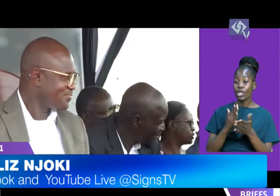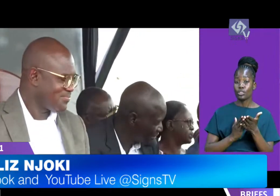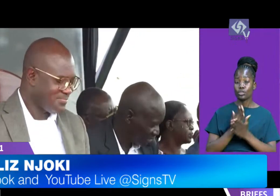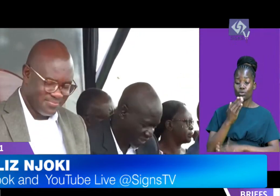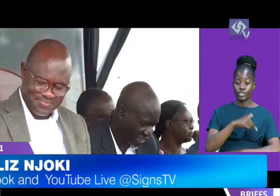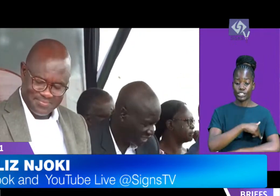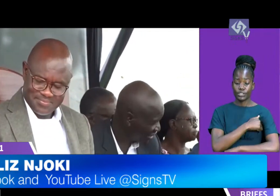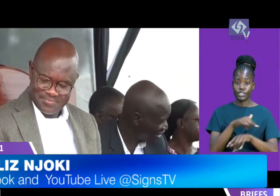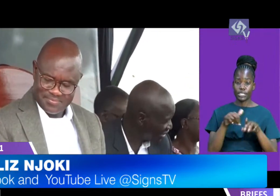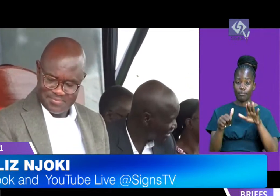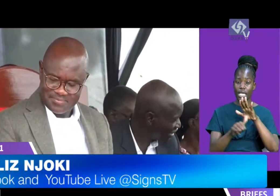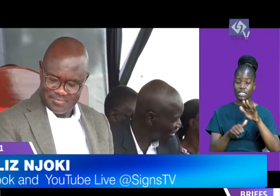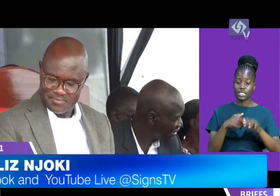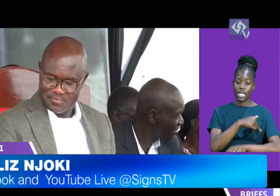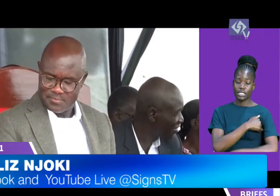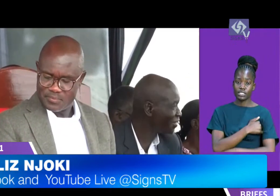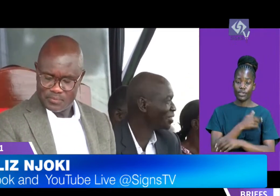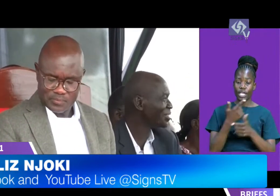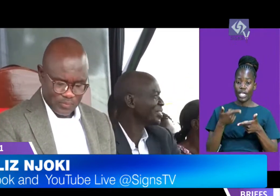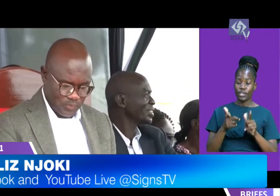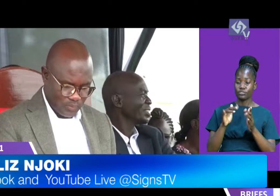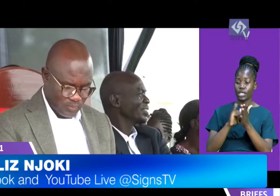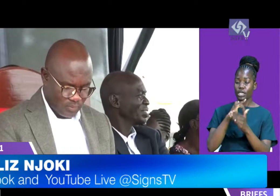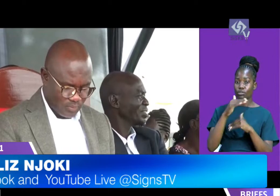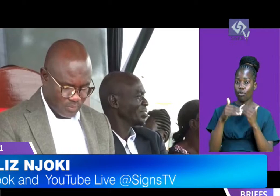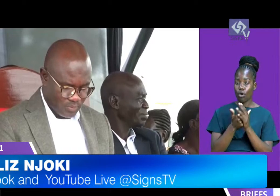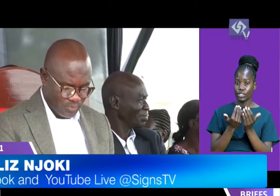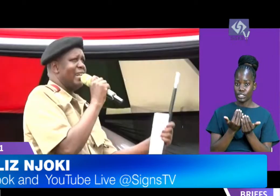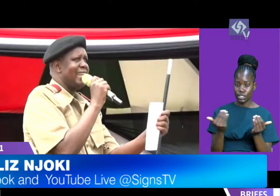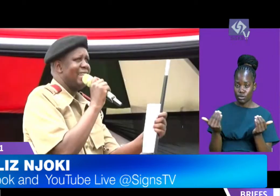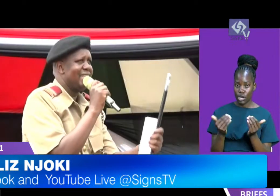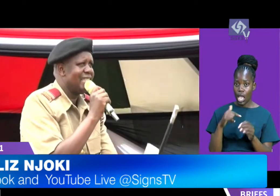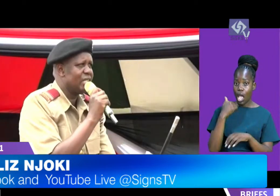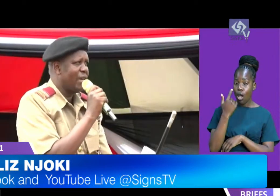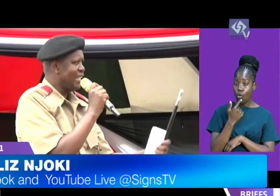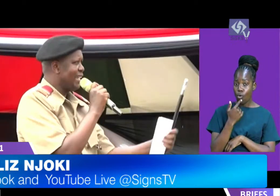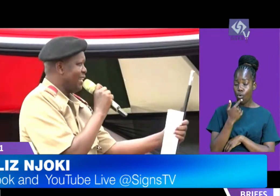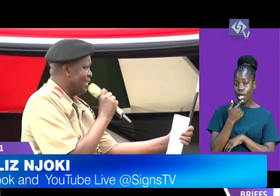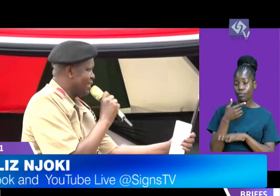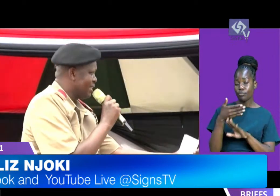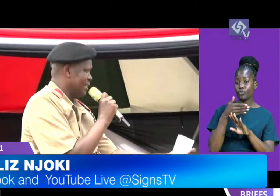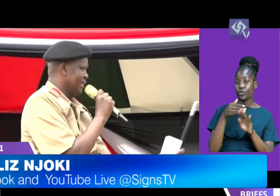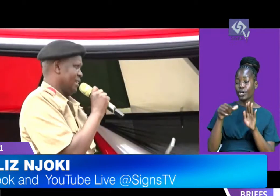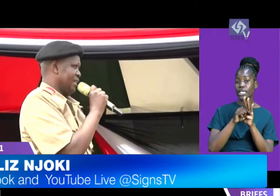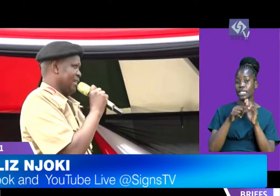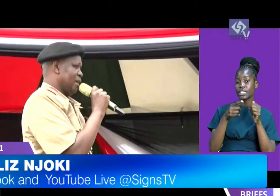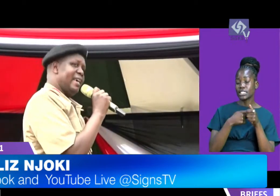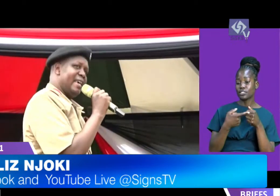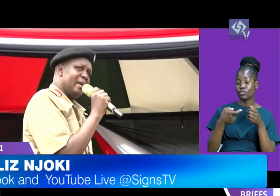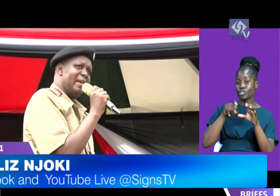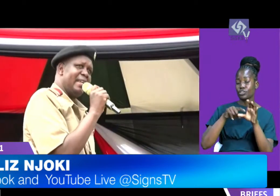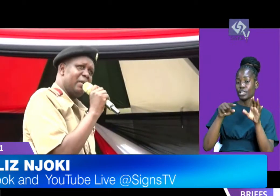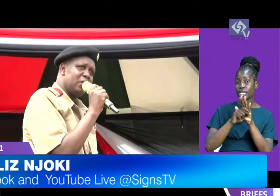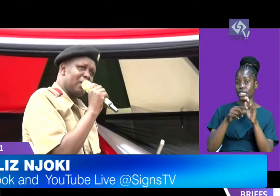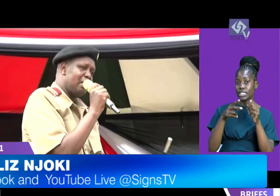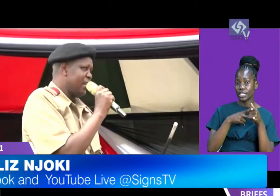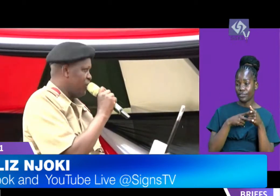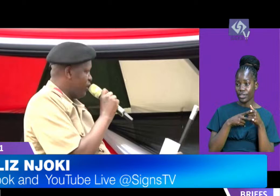chiefs, tafadhali tuhakikishe watoto wote ambao walikuwa grade 6 waende grade waende kama ni